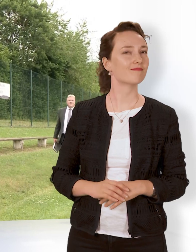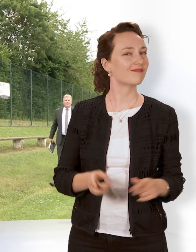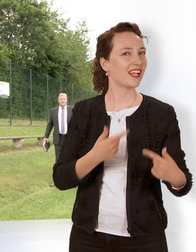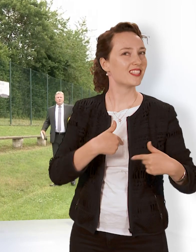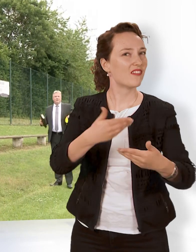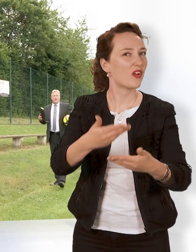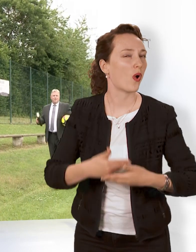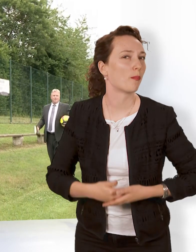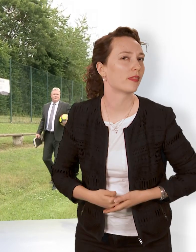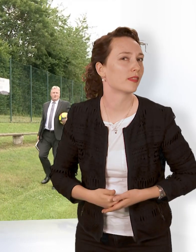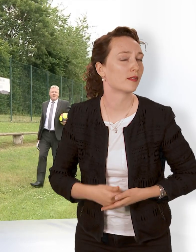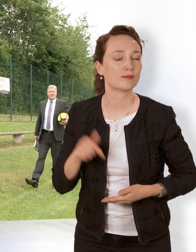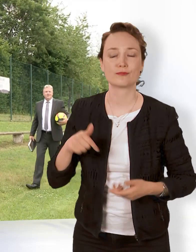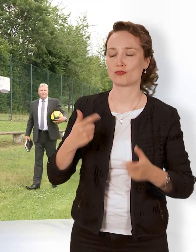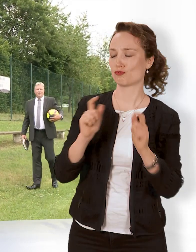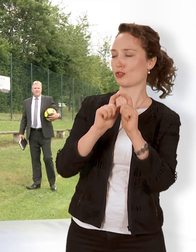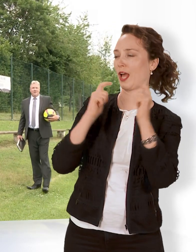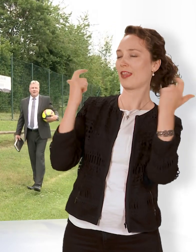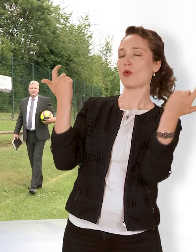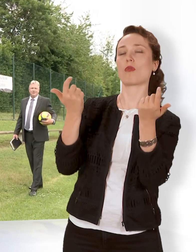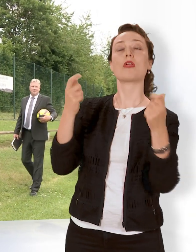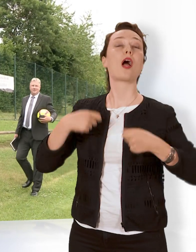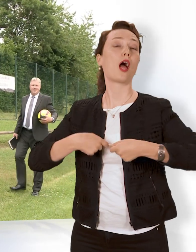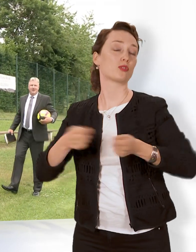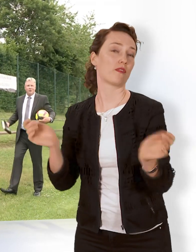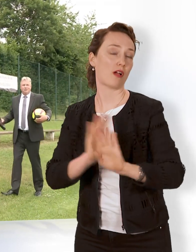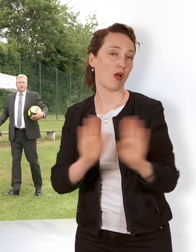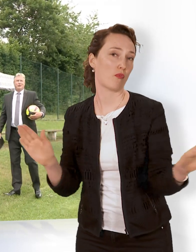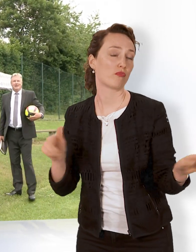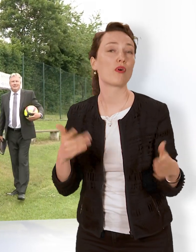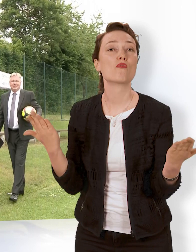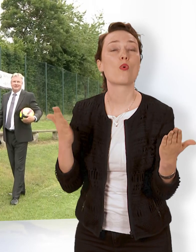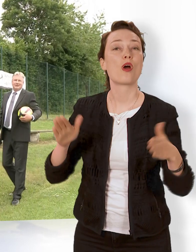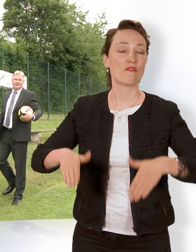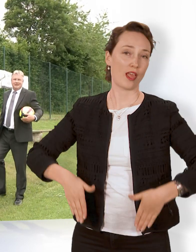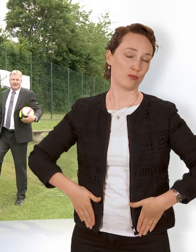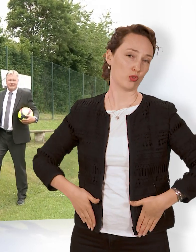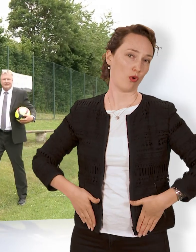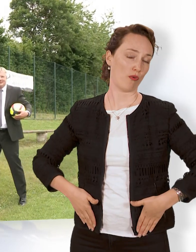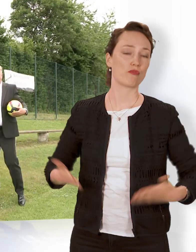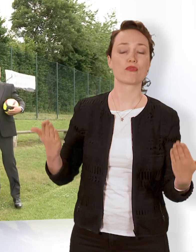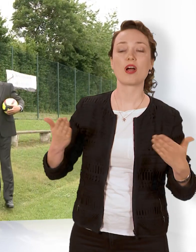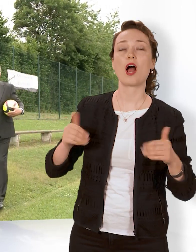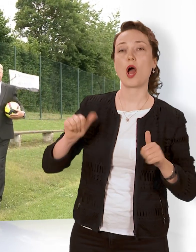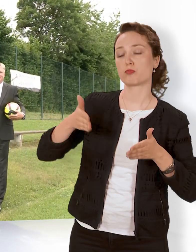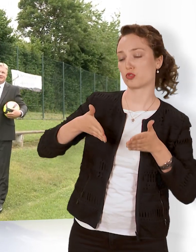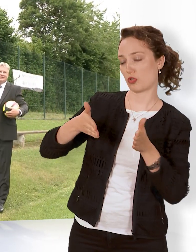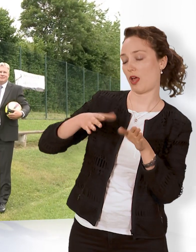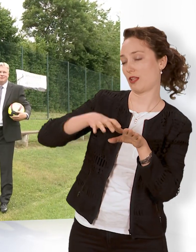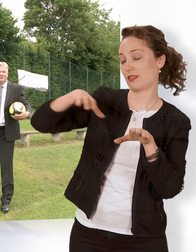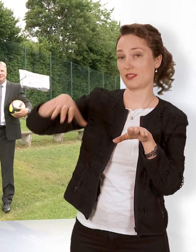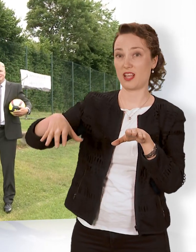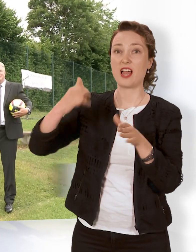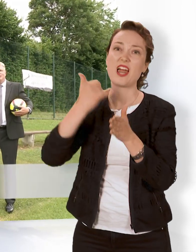Herzlich willkommen im ausverkauften Stadion von Wilhelmsdorf an der Hauptstraße. Die letzten Gäste kommen noch auf die